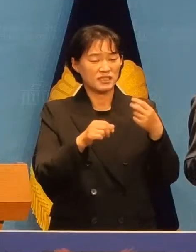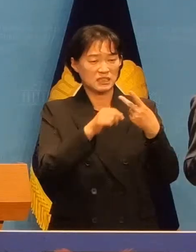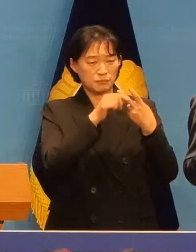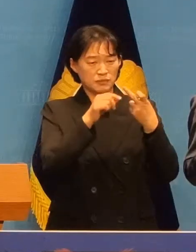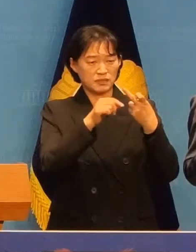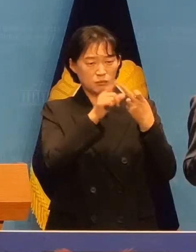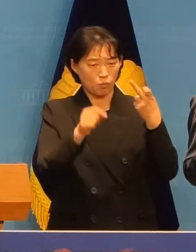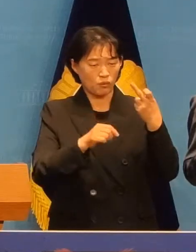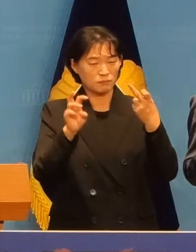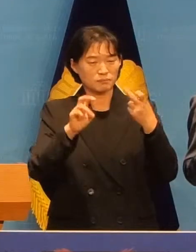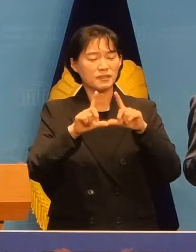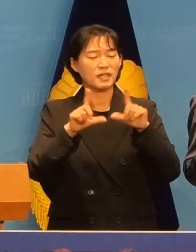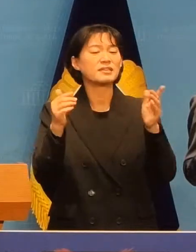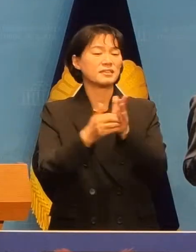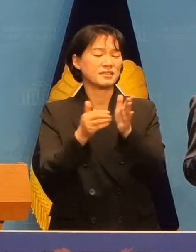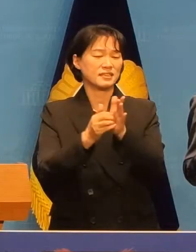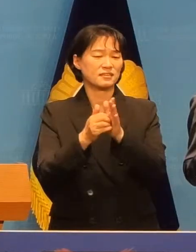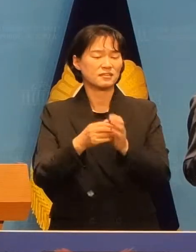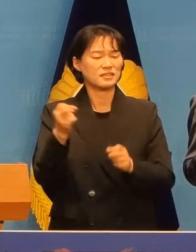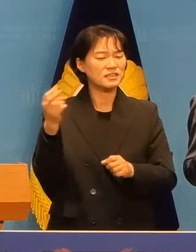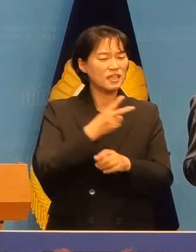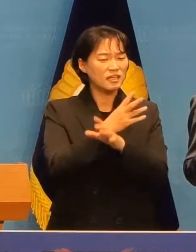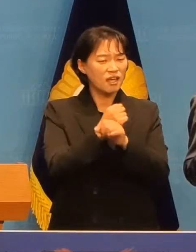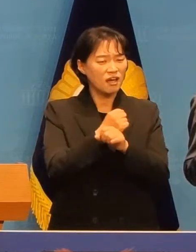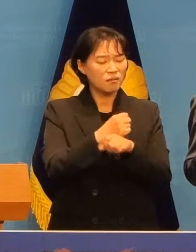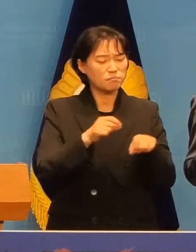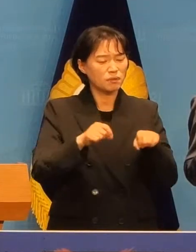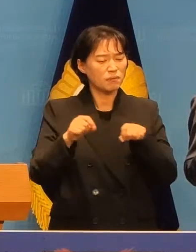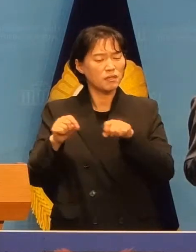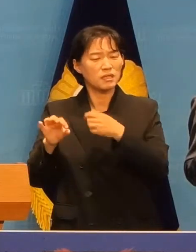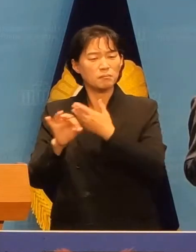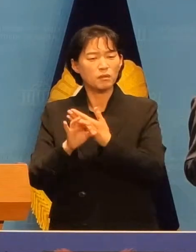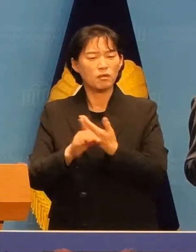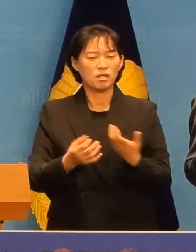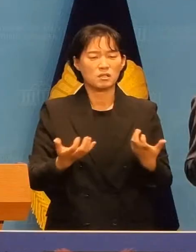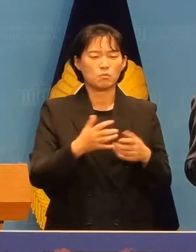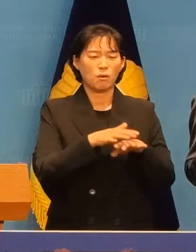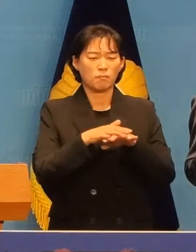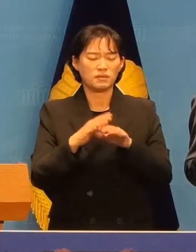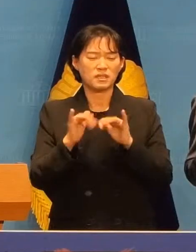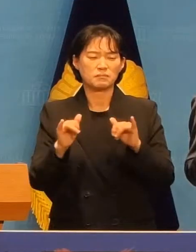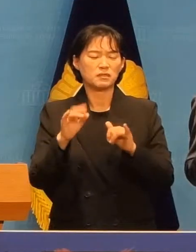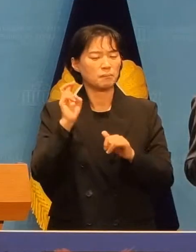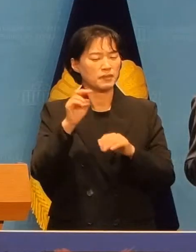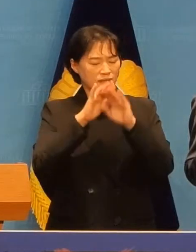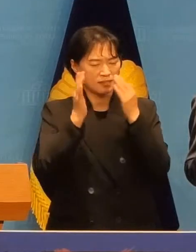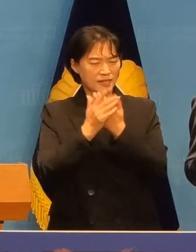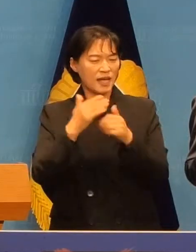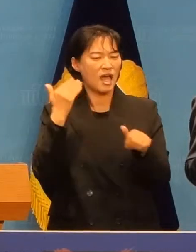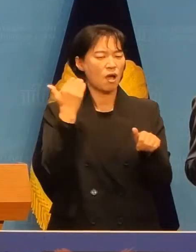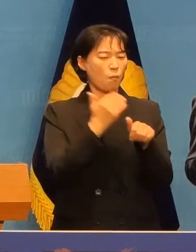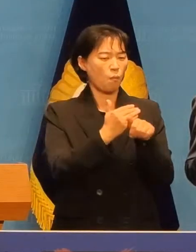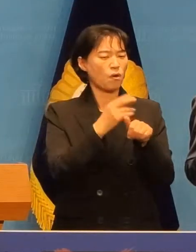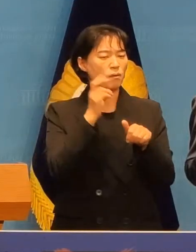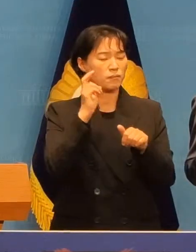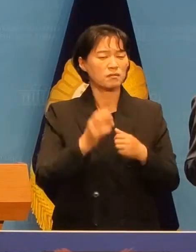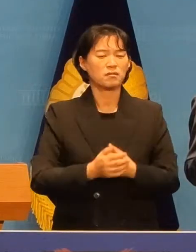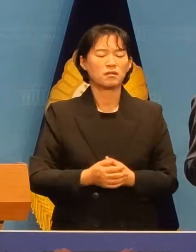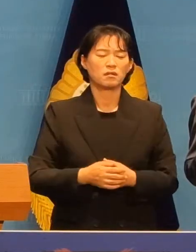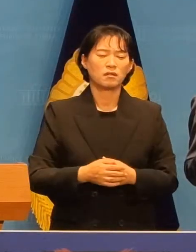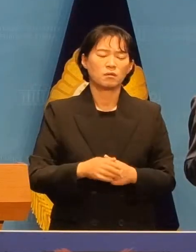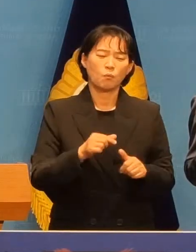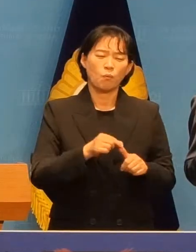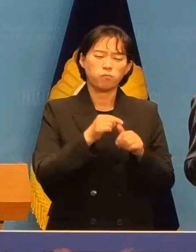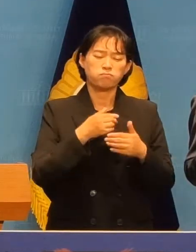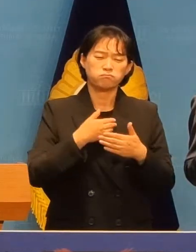31일부로 종료됩니다. 재계약이 지연된다면 조합원들은 즉시 해고 통지를 받게 됩니다. 이 고용 불안과